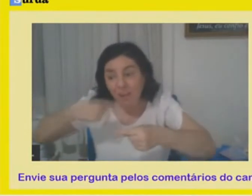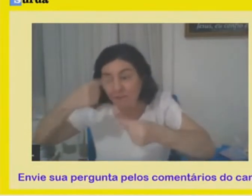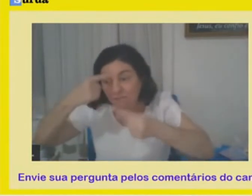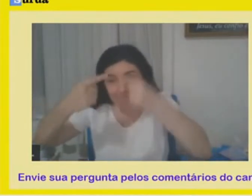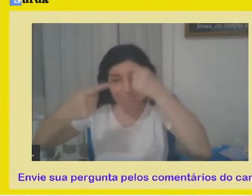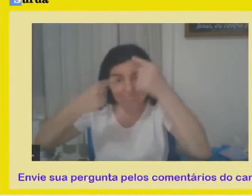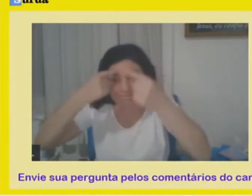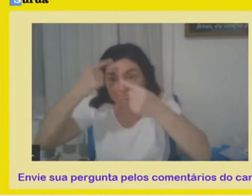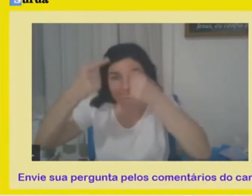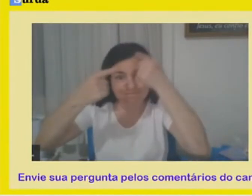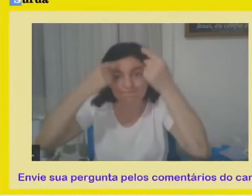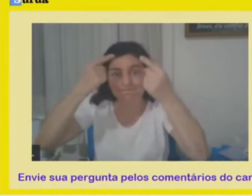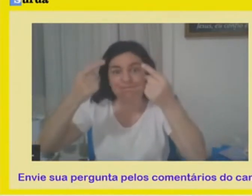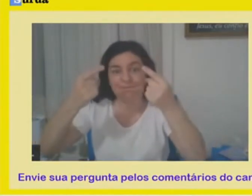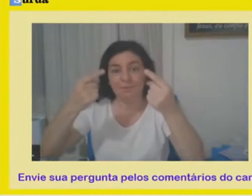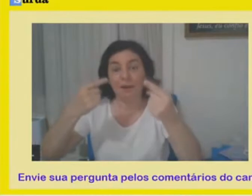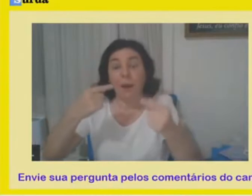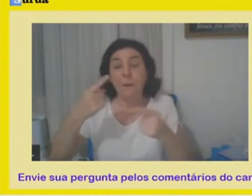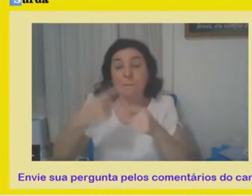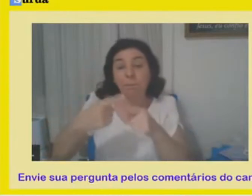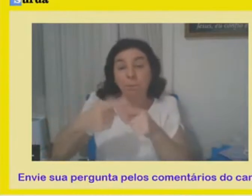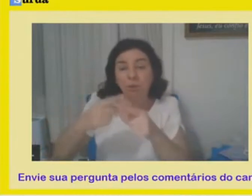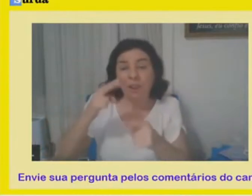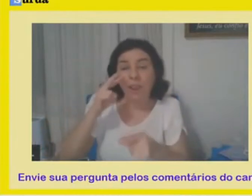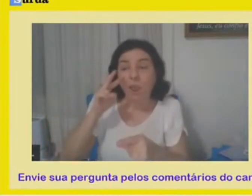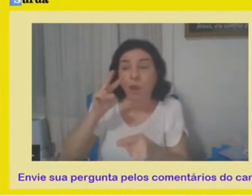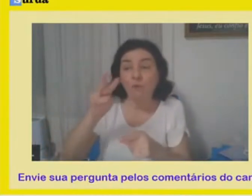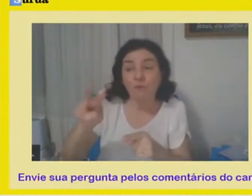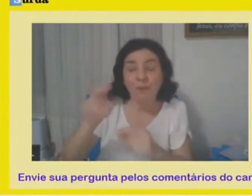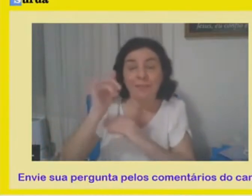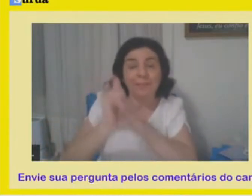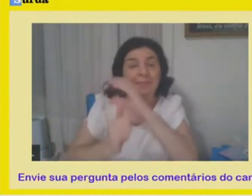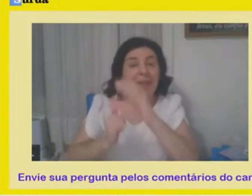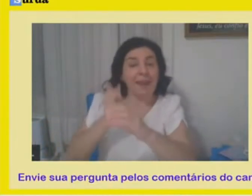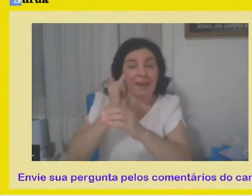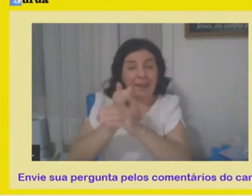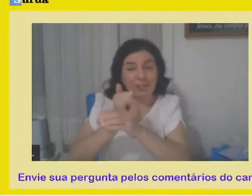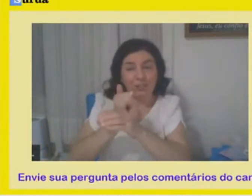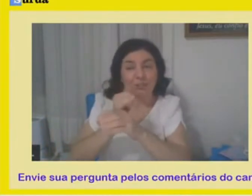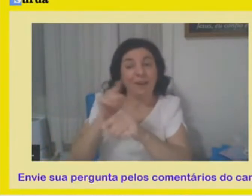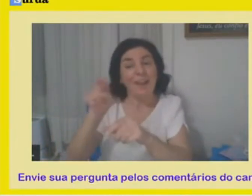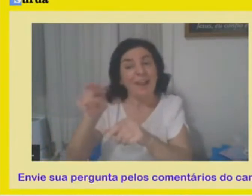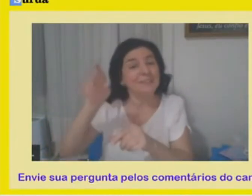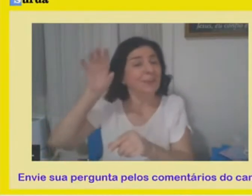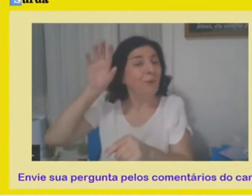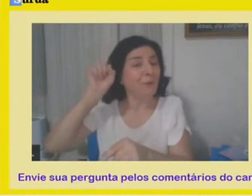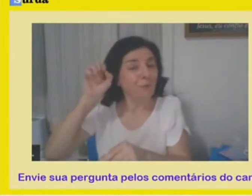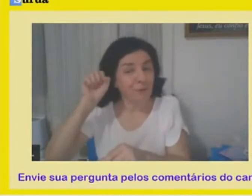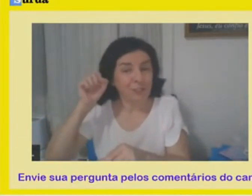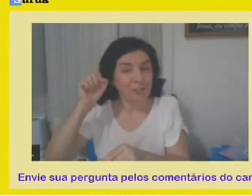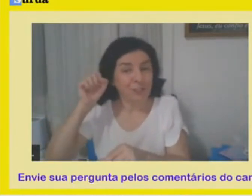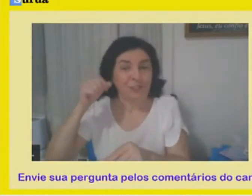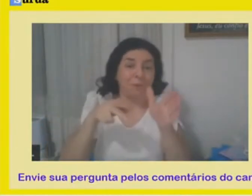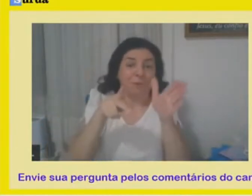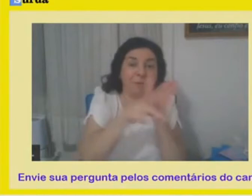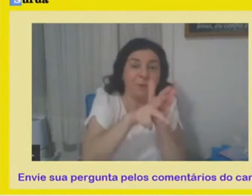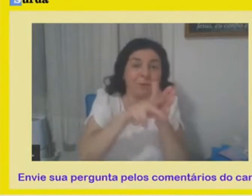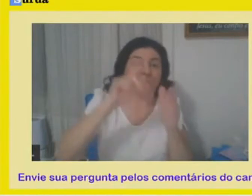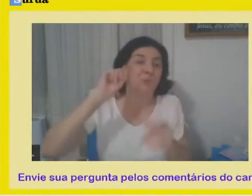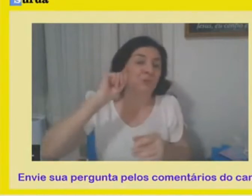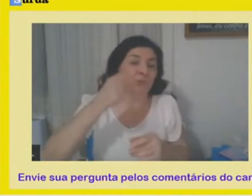Entendem? Então tem vários materiais. Eu mesma que fiz, que tive a criatividade, que